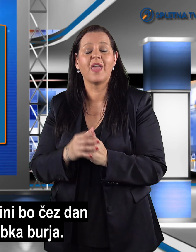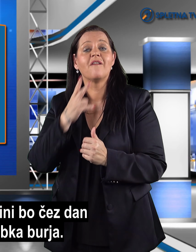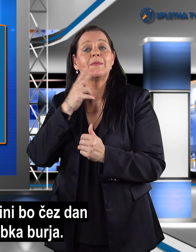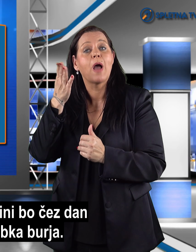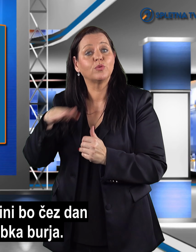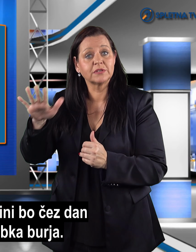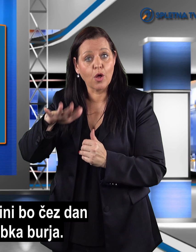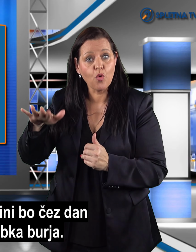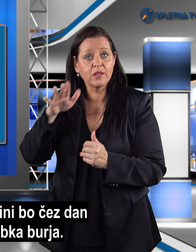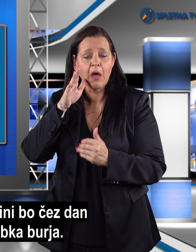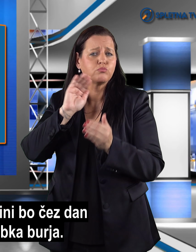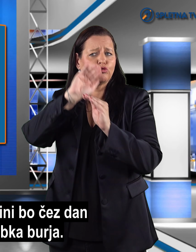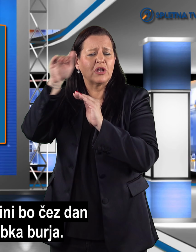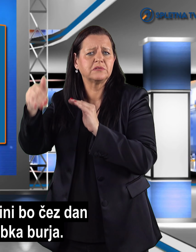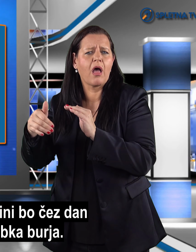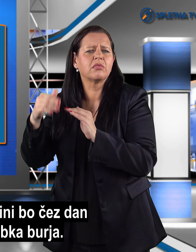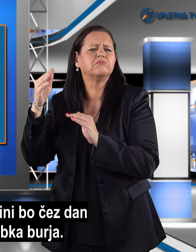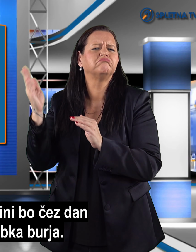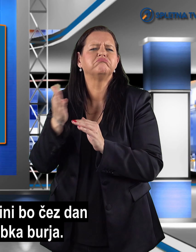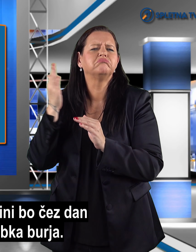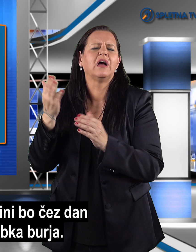V Vipavski dolini bo čez dan zapihala šibka burja.